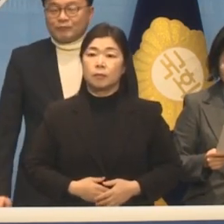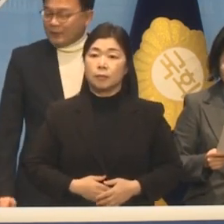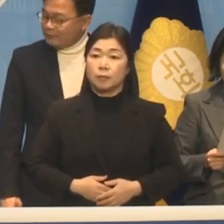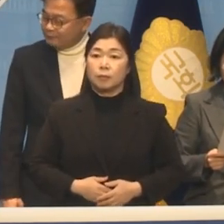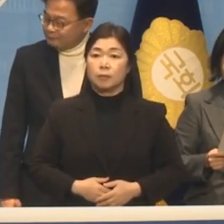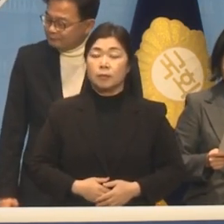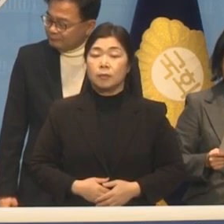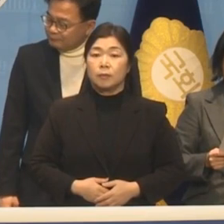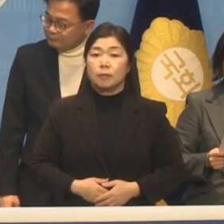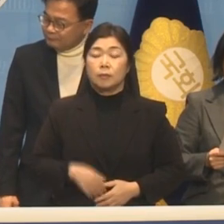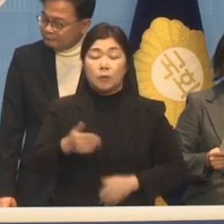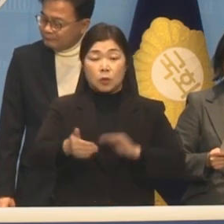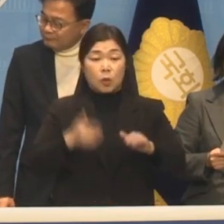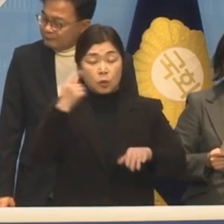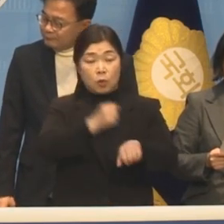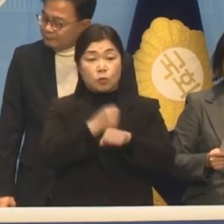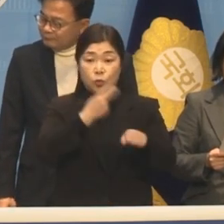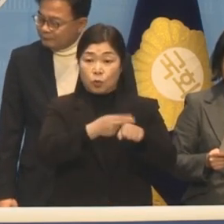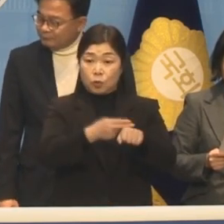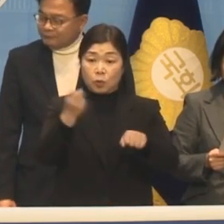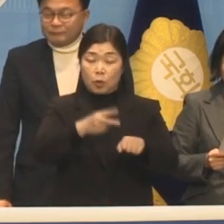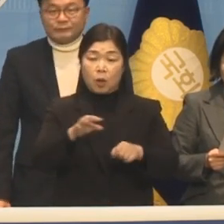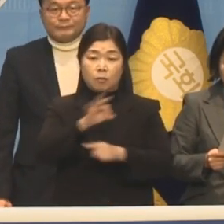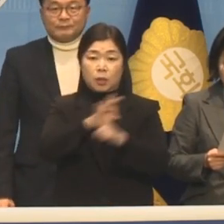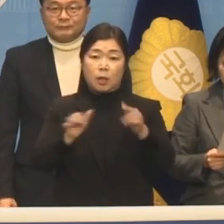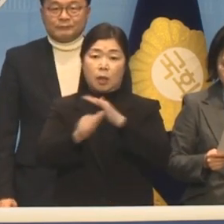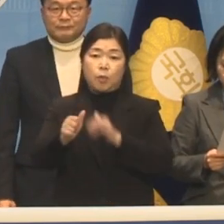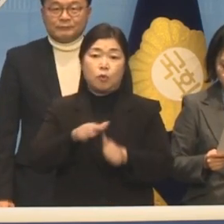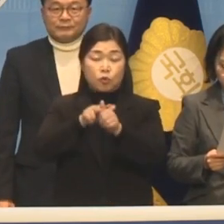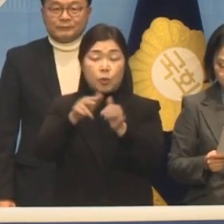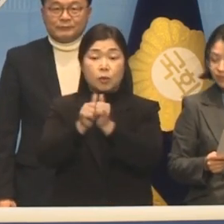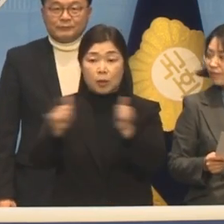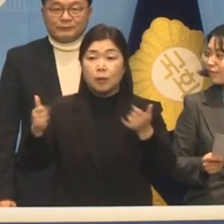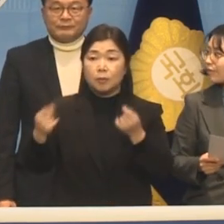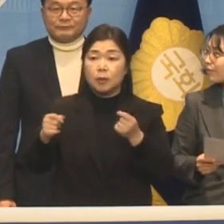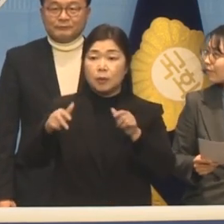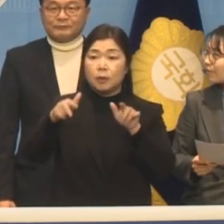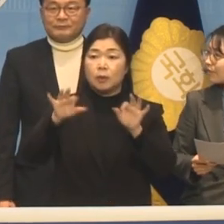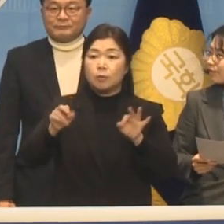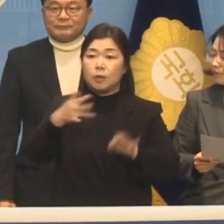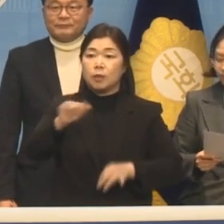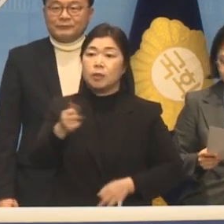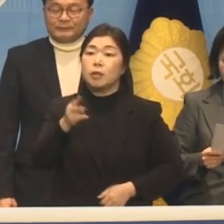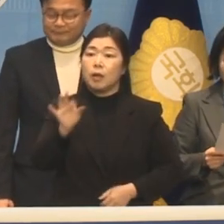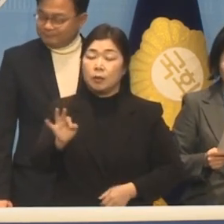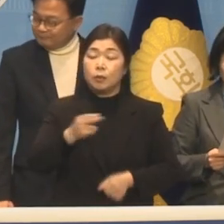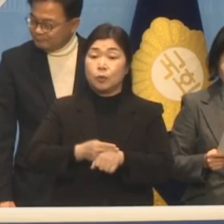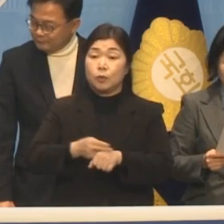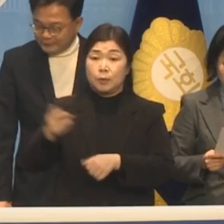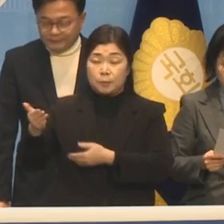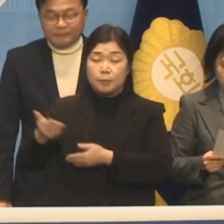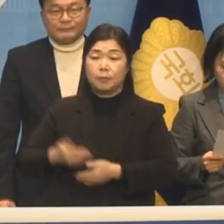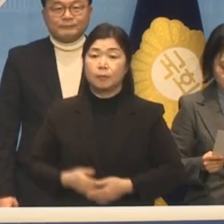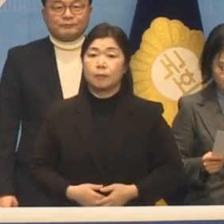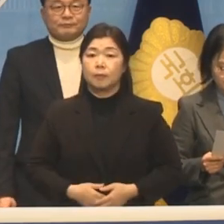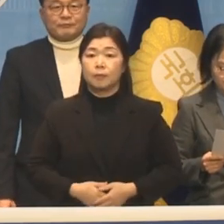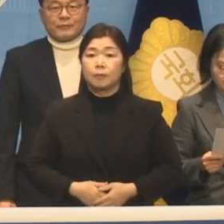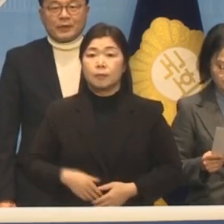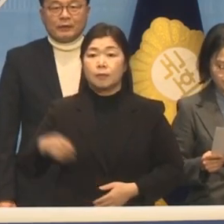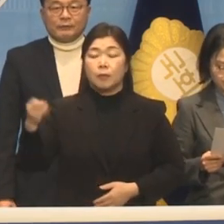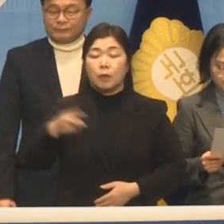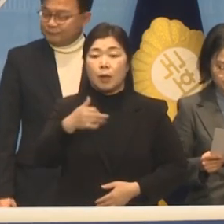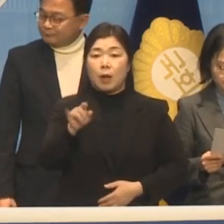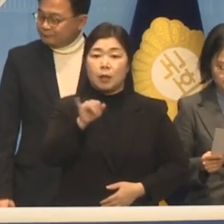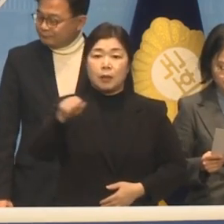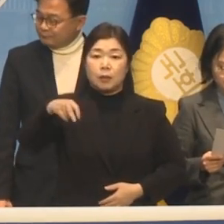지금 카이스트 전 연규 교수이면서 비례대표 출마 도전자인 김진향 교수님이 참석하셨죠. 예, 감사합니다. 또한 카이스트